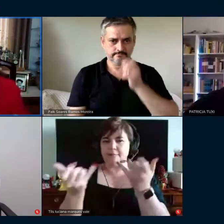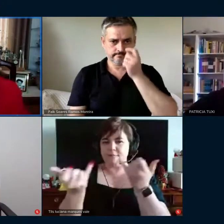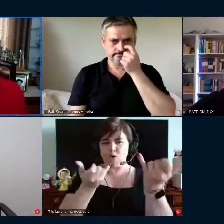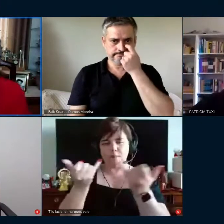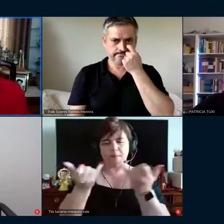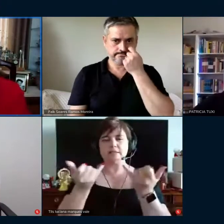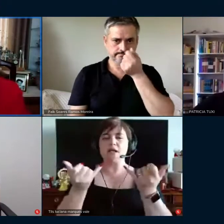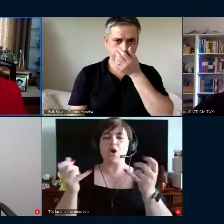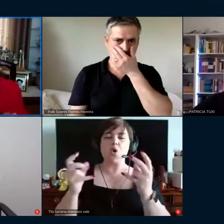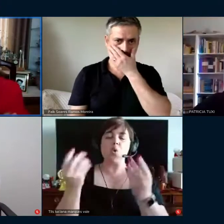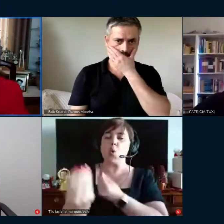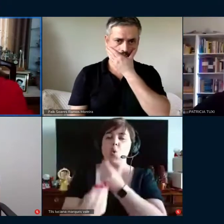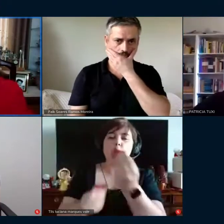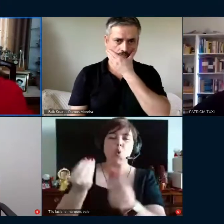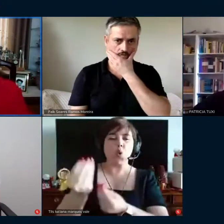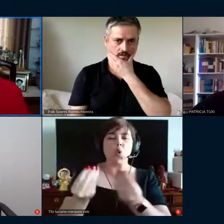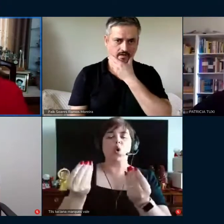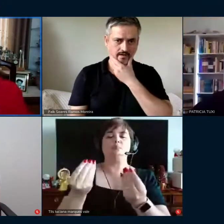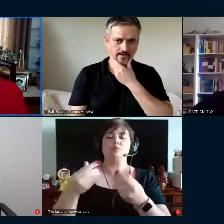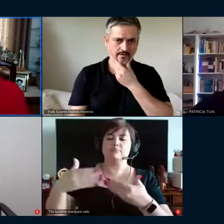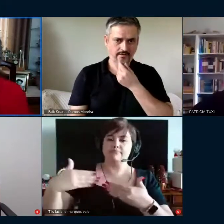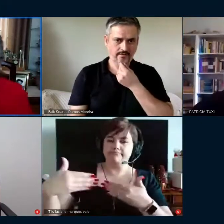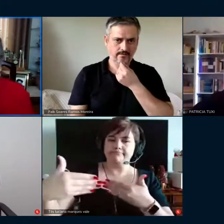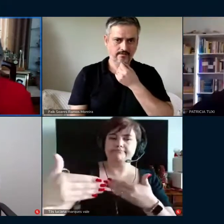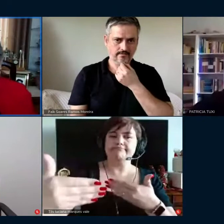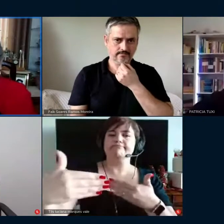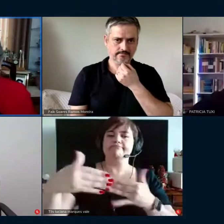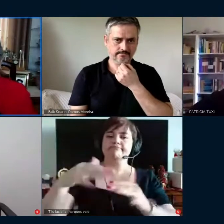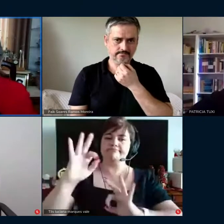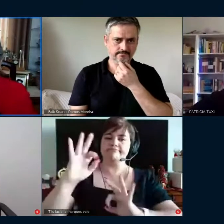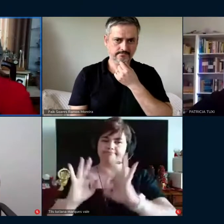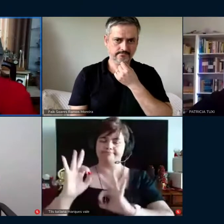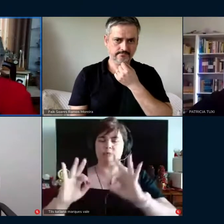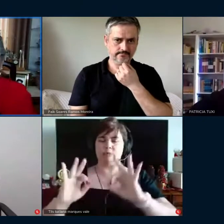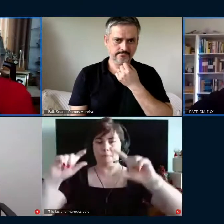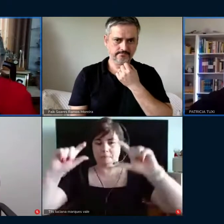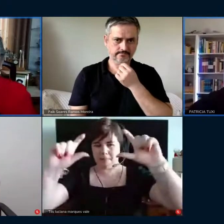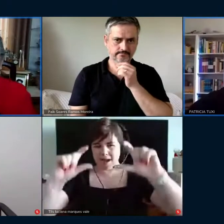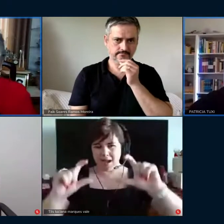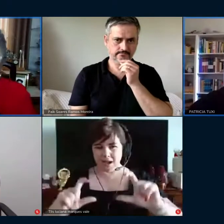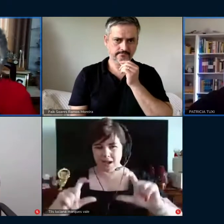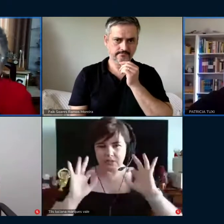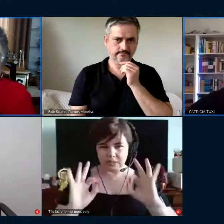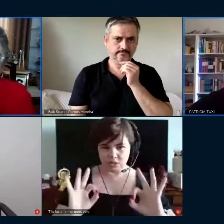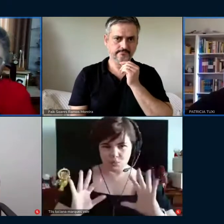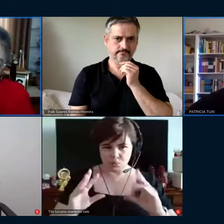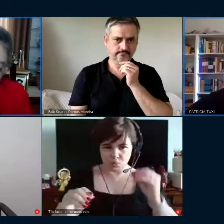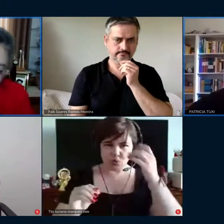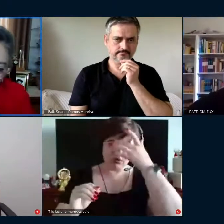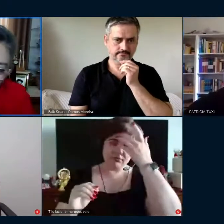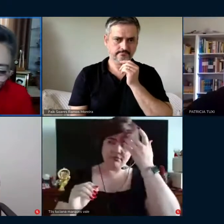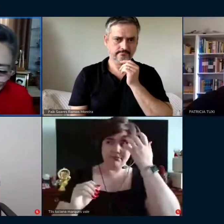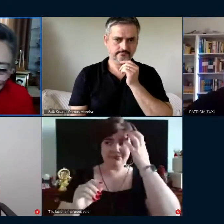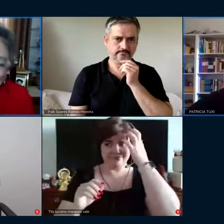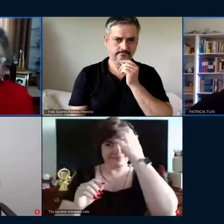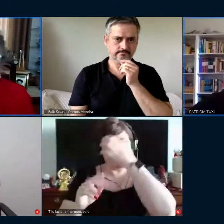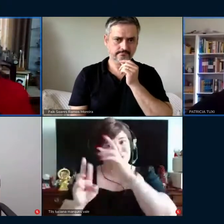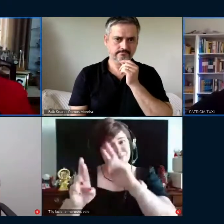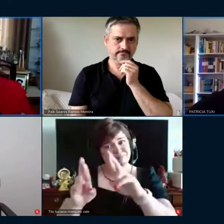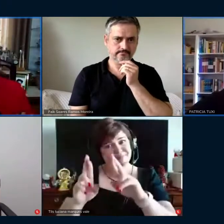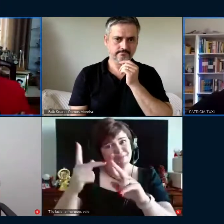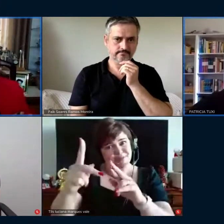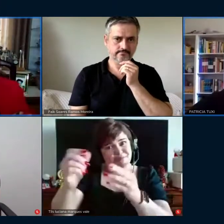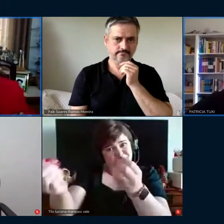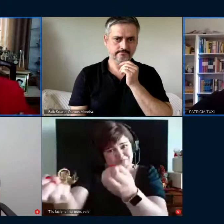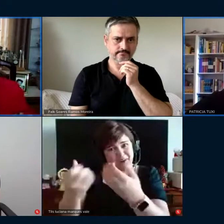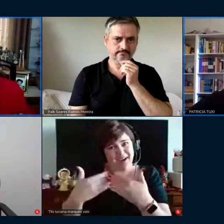informação de como prosseguir para montar o parágrafo, tá bom? Então, eu aguardo por escrito,